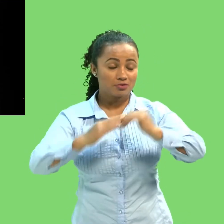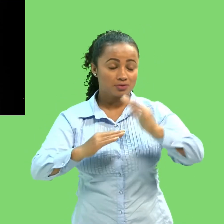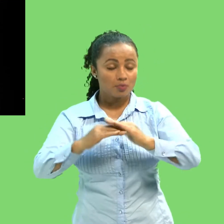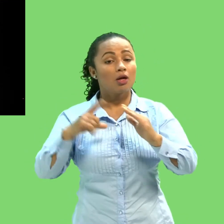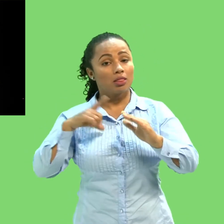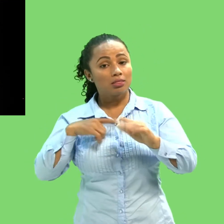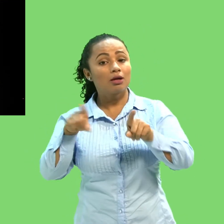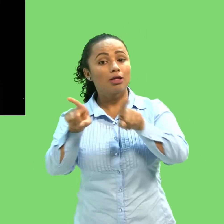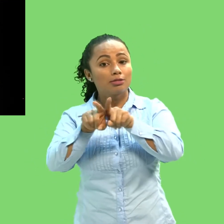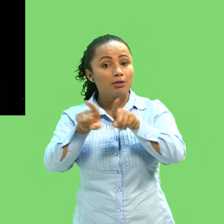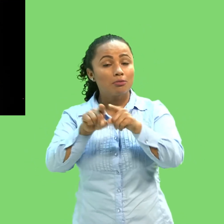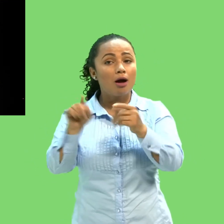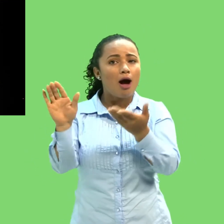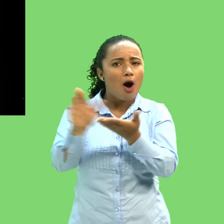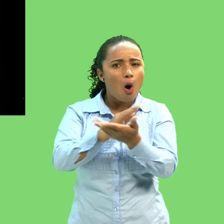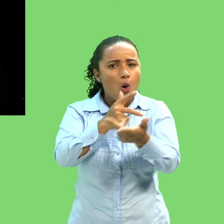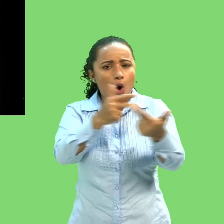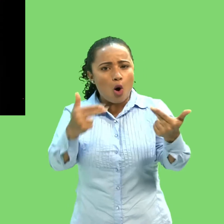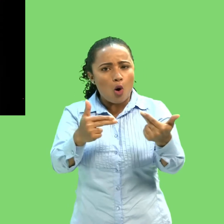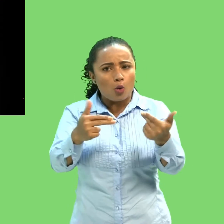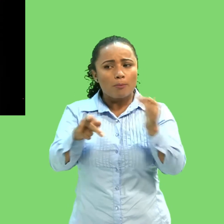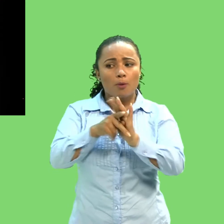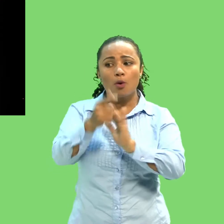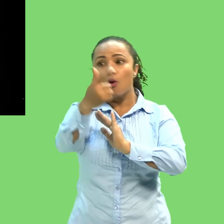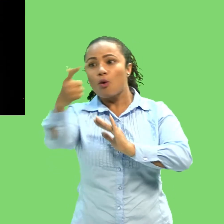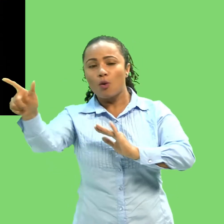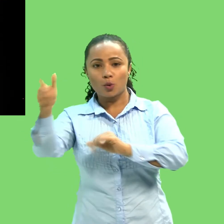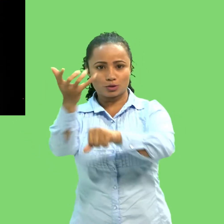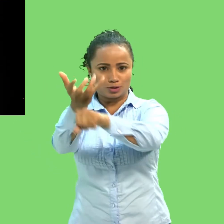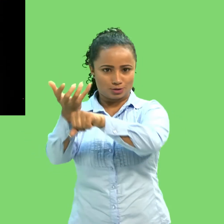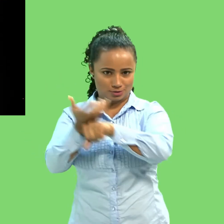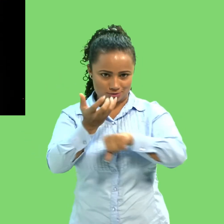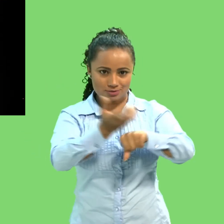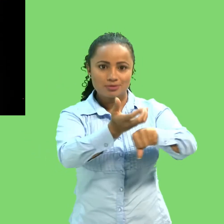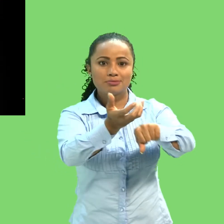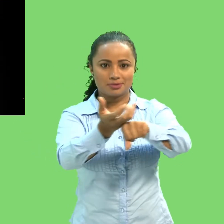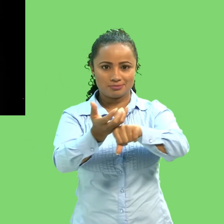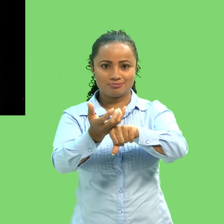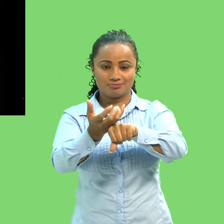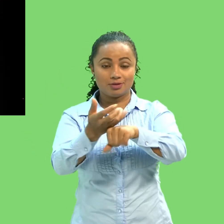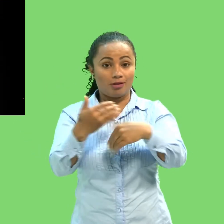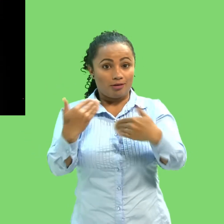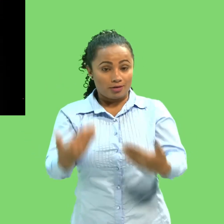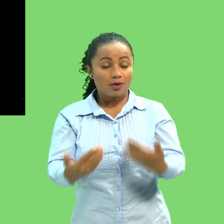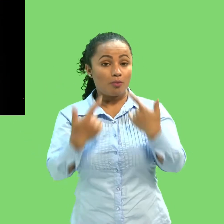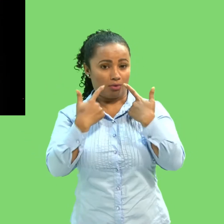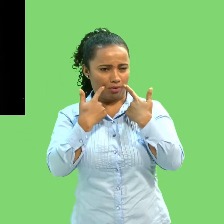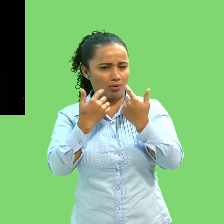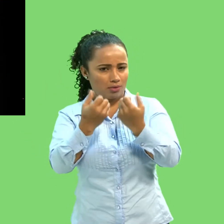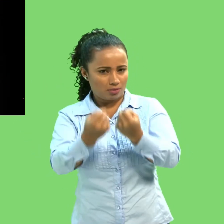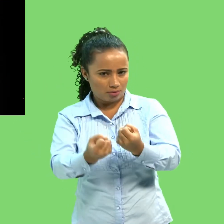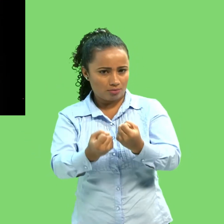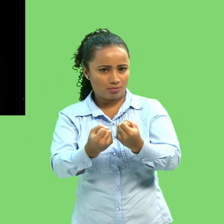incitadas por outras disciplinas. As aplicações da linguística,